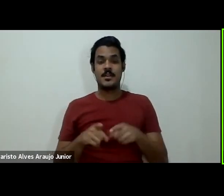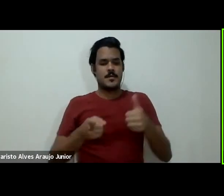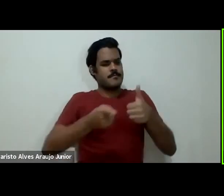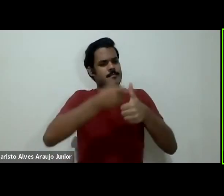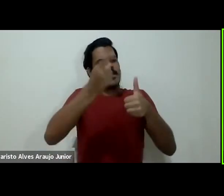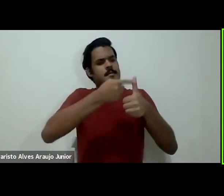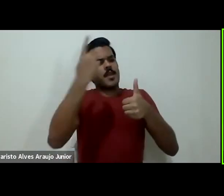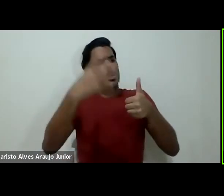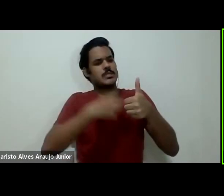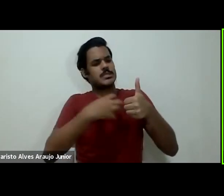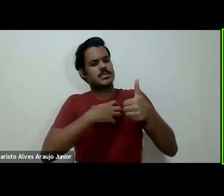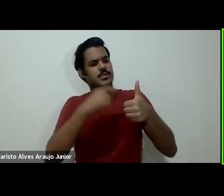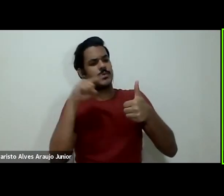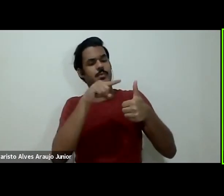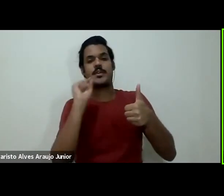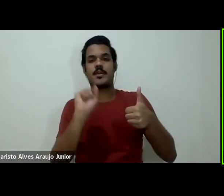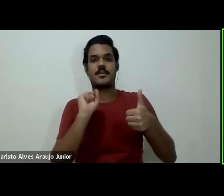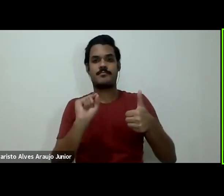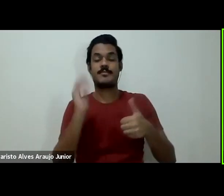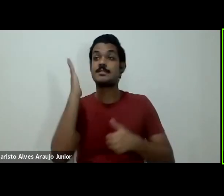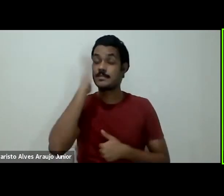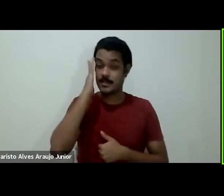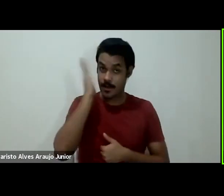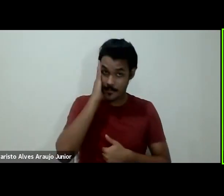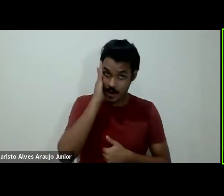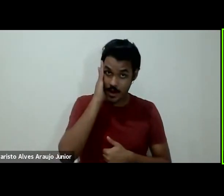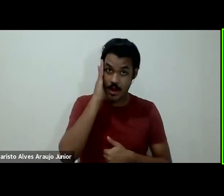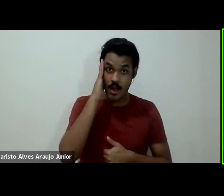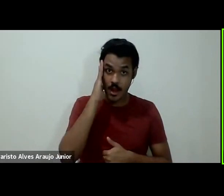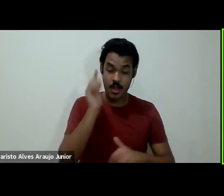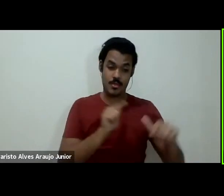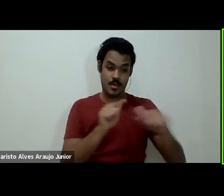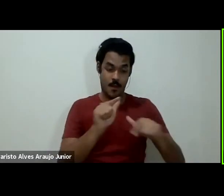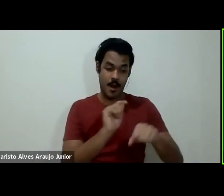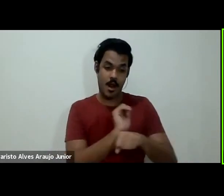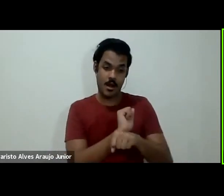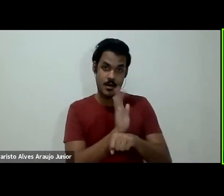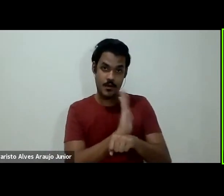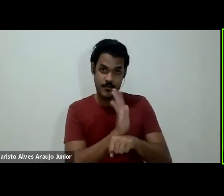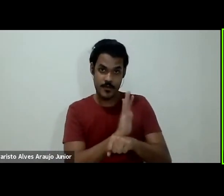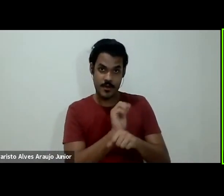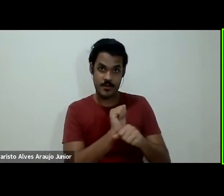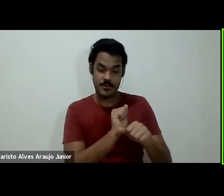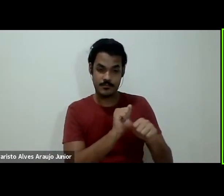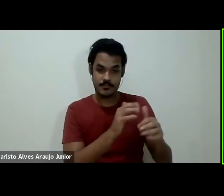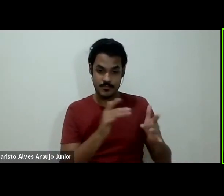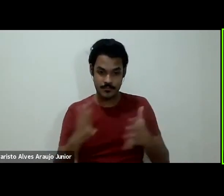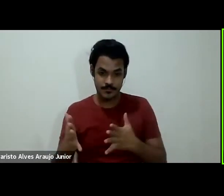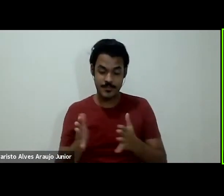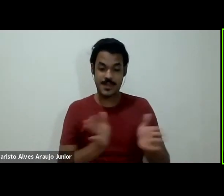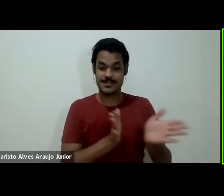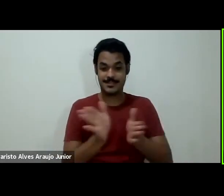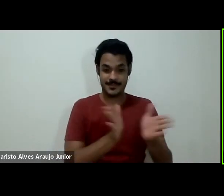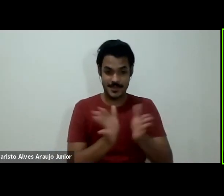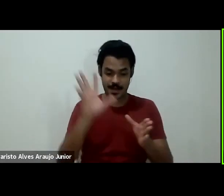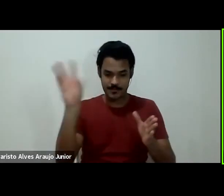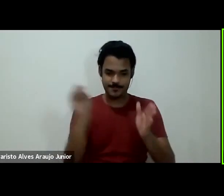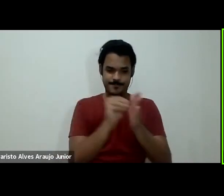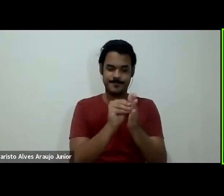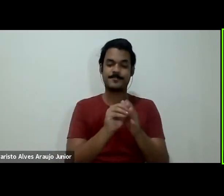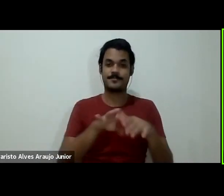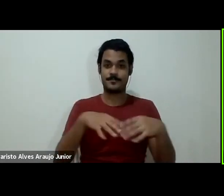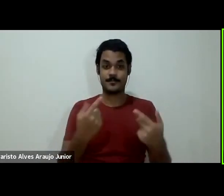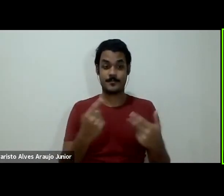saber da iniciativa da produção do filme em colocar acessibilidade. Segundo,